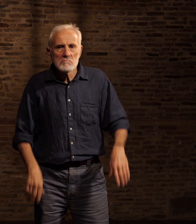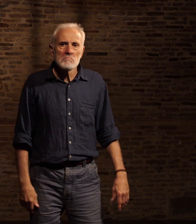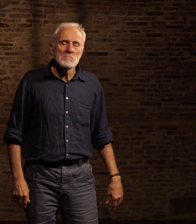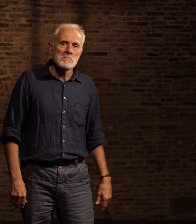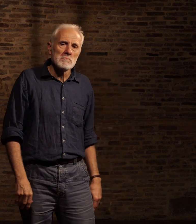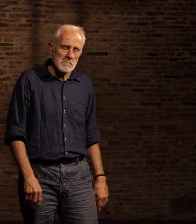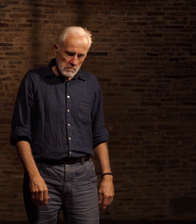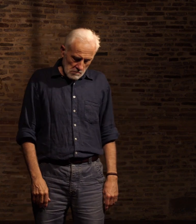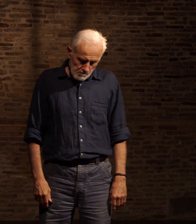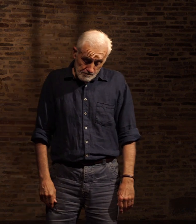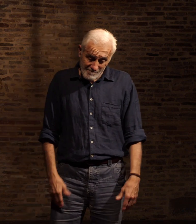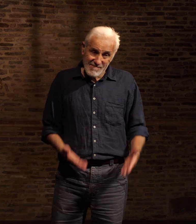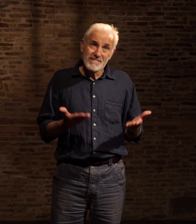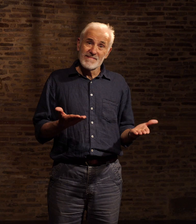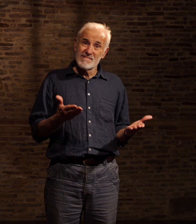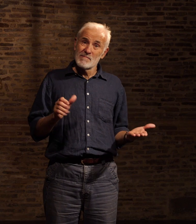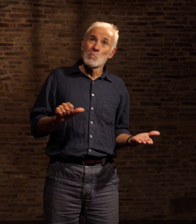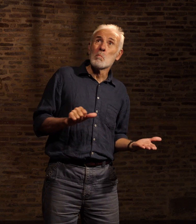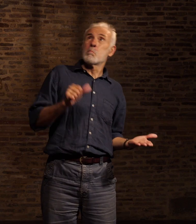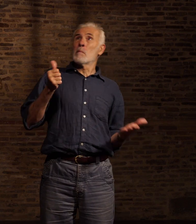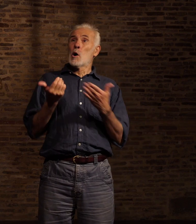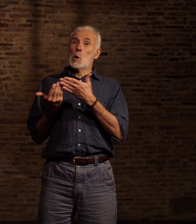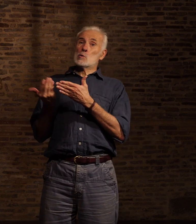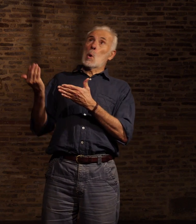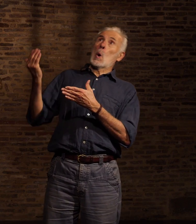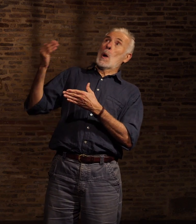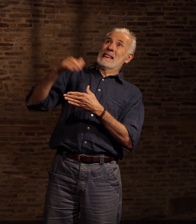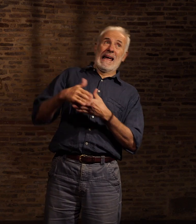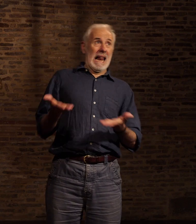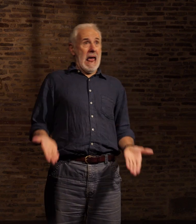ainsi sache pas ma première journée au cottage 8